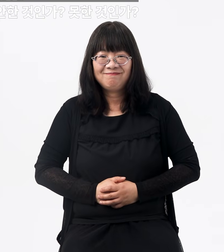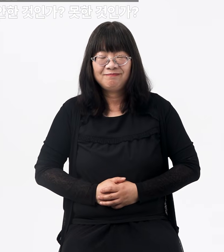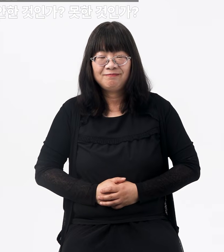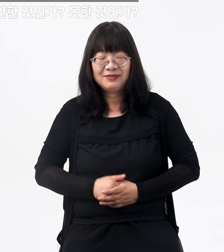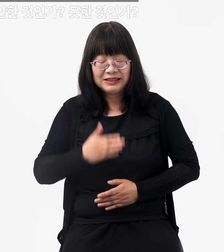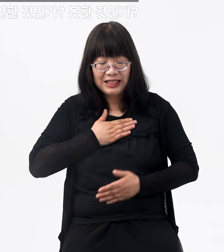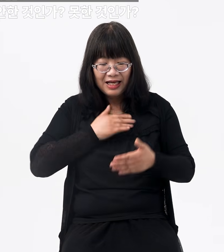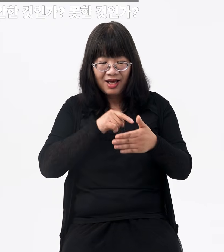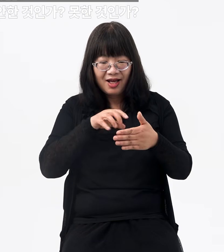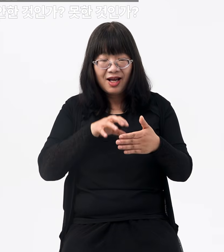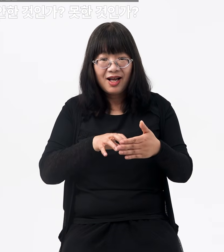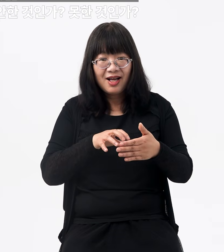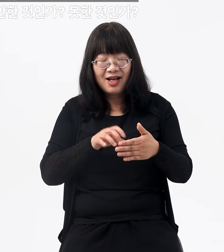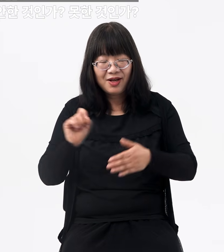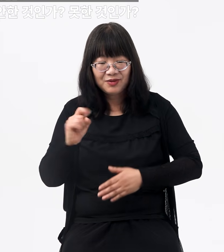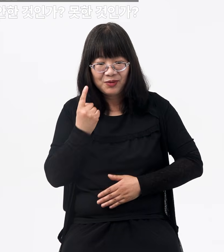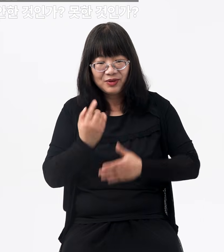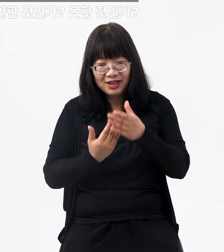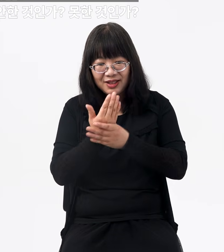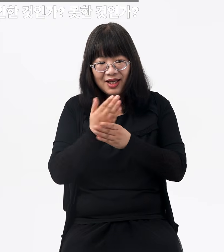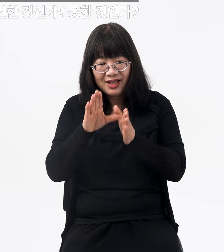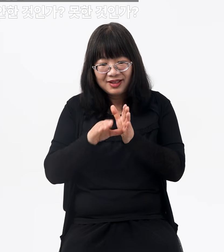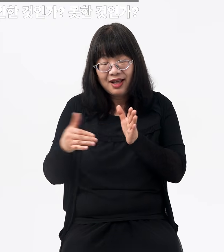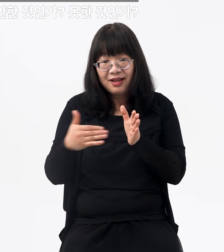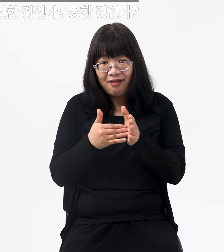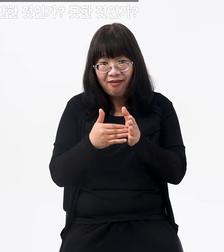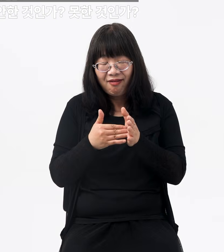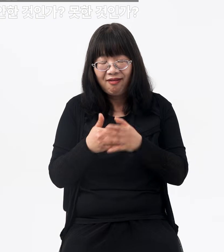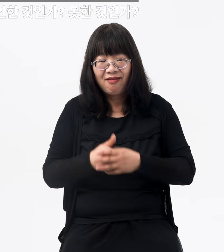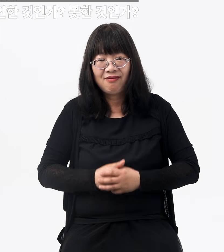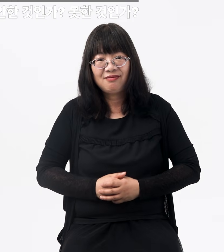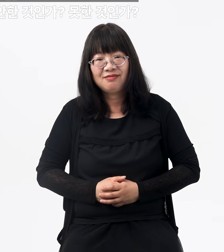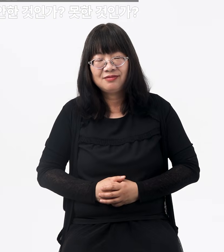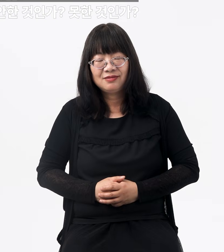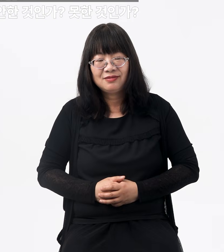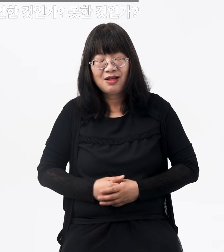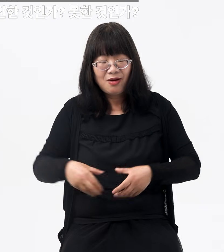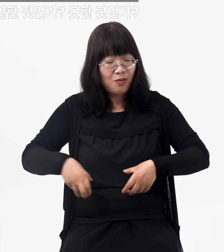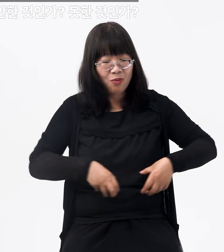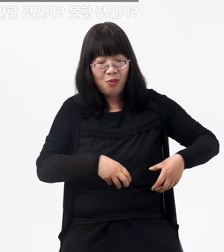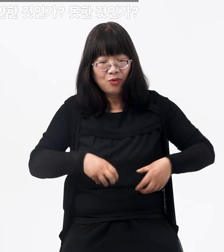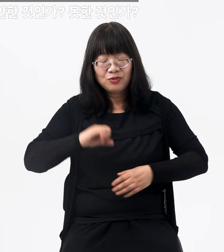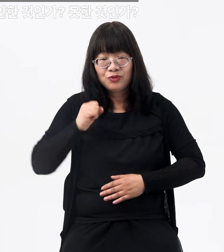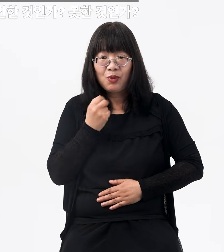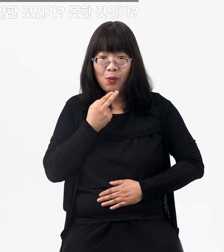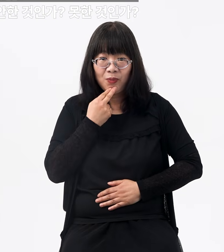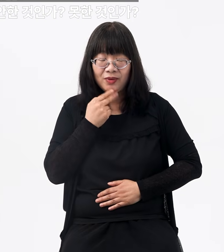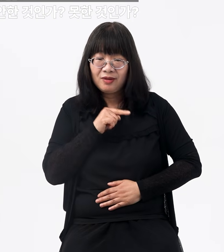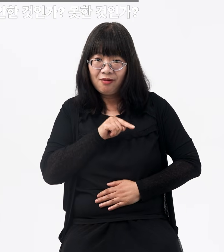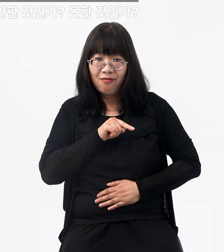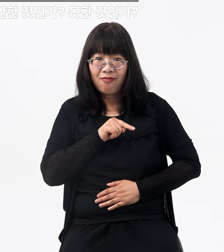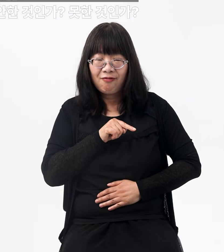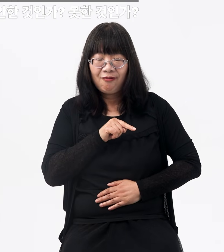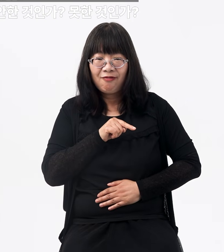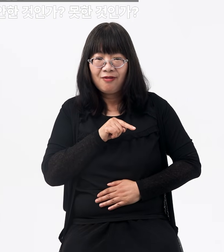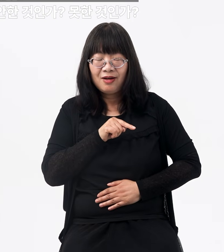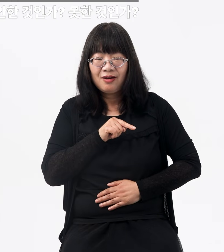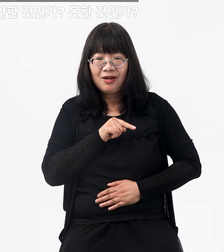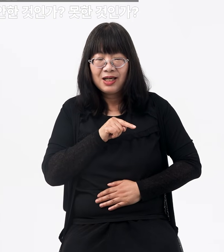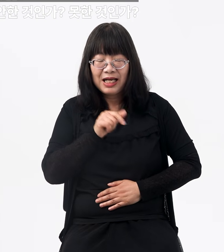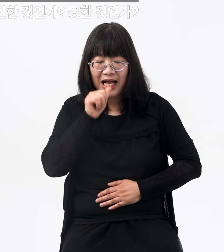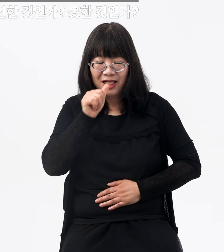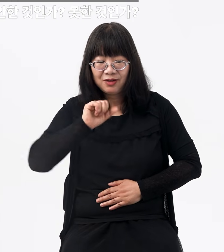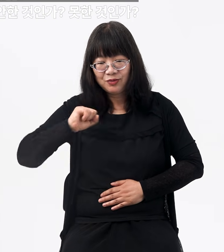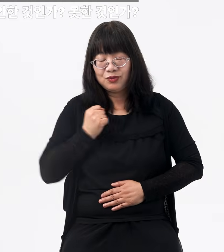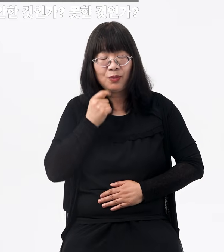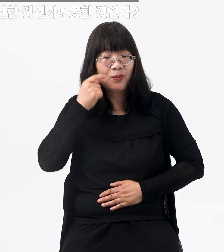내 안에 동기가 생길 때까지 머뭇거리고 순종하지 않는 것은 절대